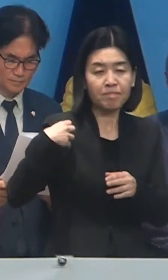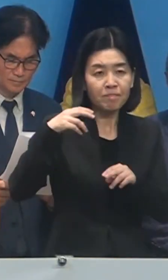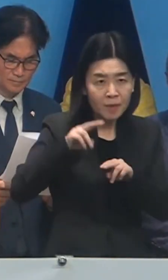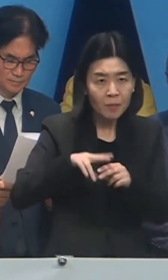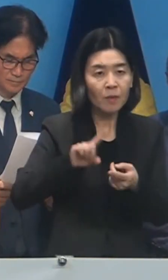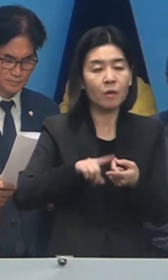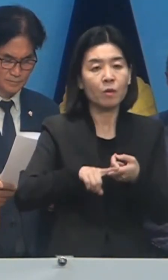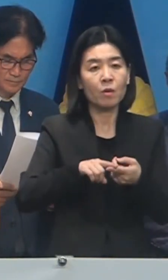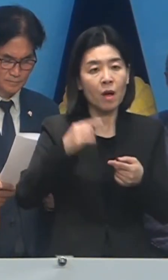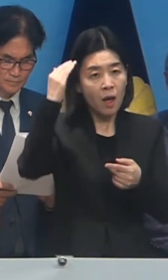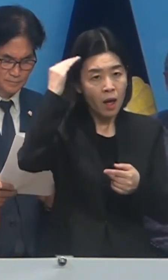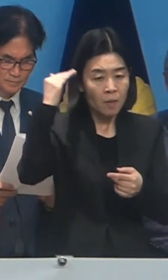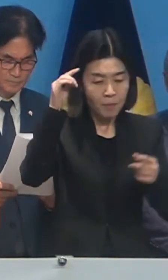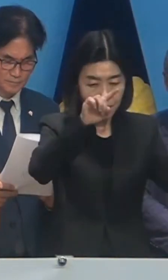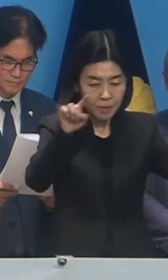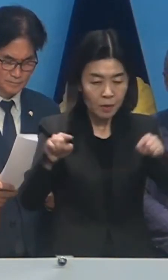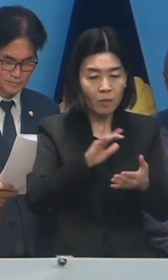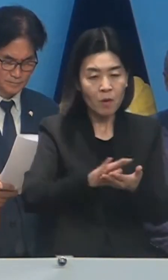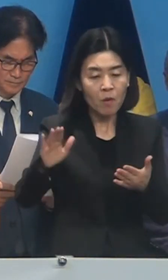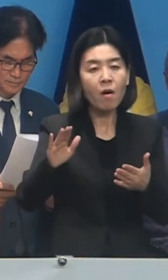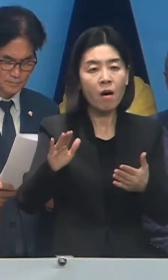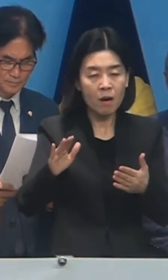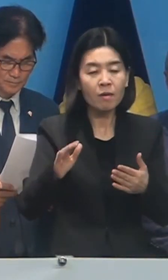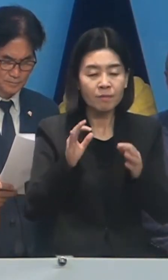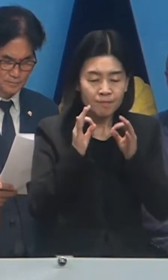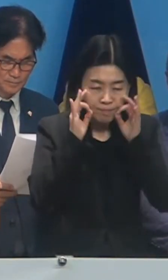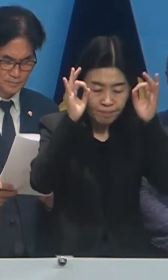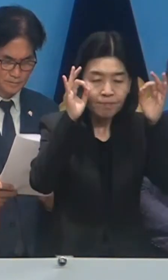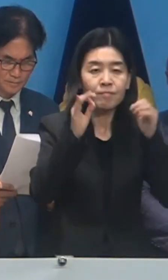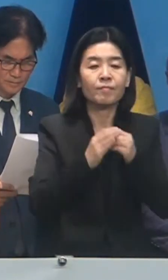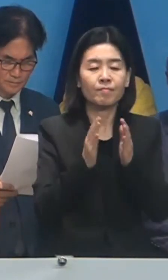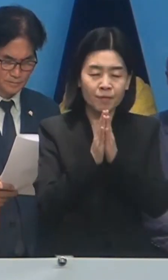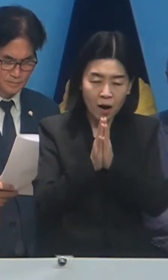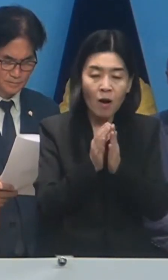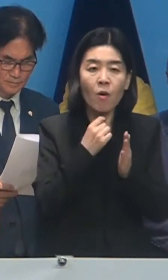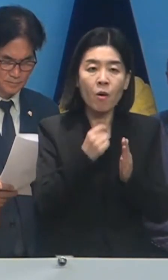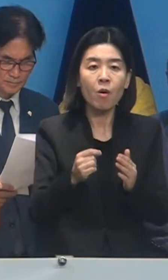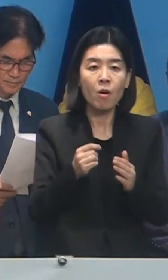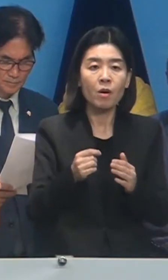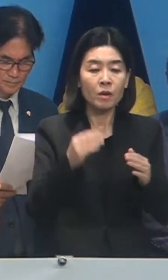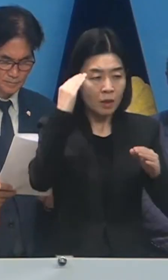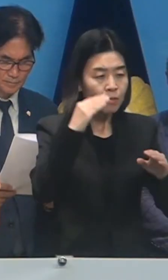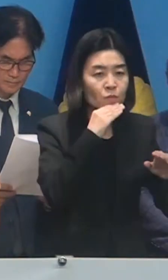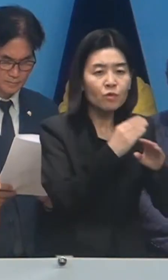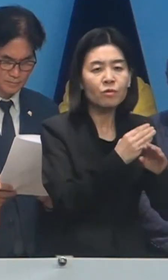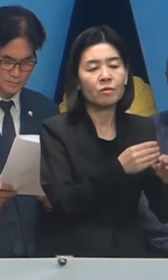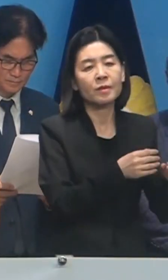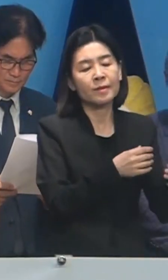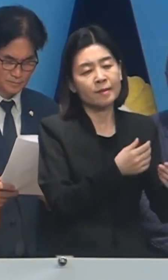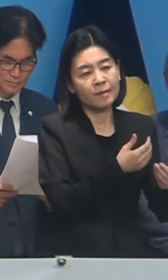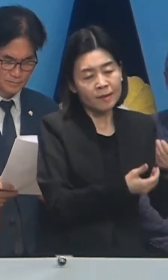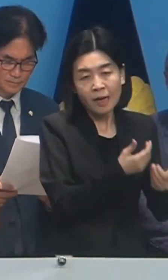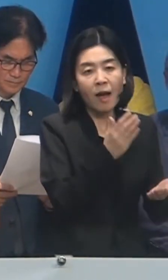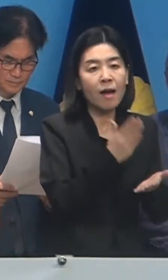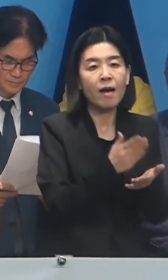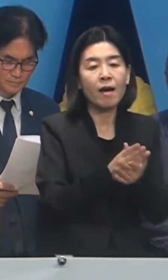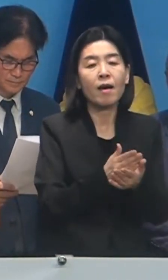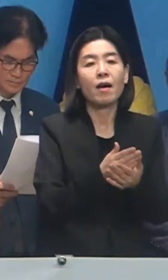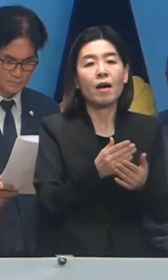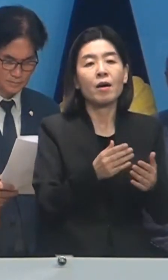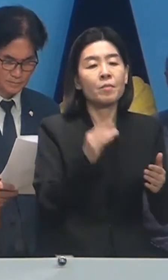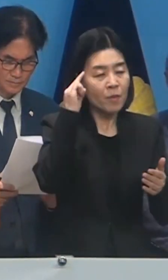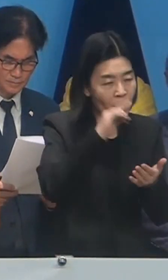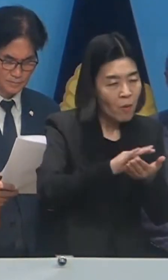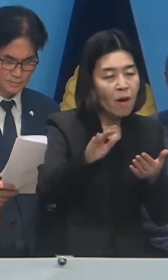평화와 번영을 염원하고 남북관계의 참담한 현실 앞에서 좀 더 진전된 한반도 평화와